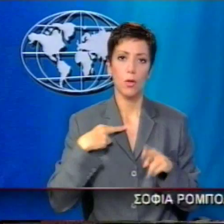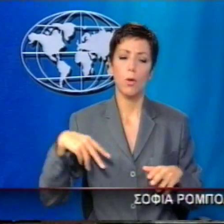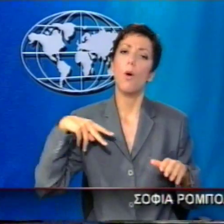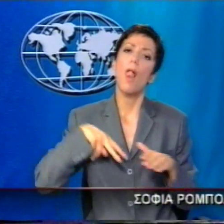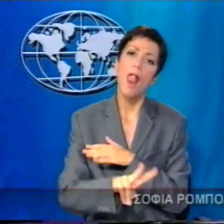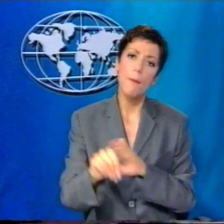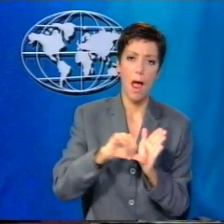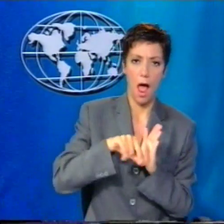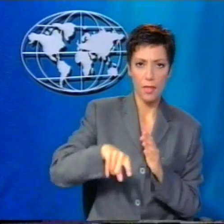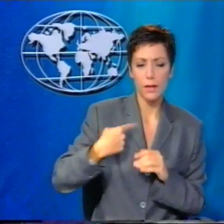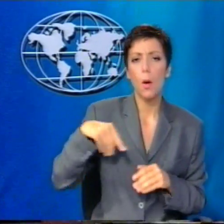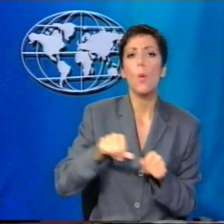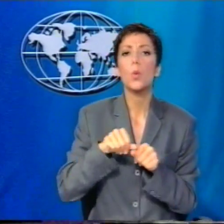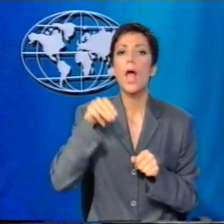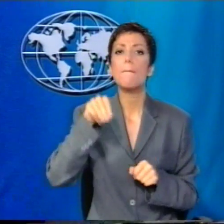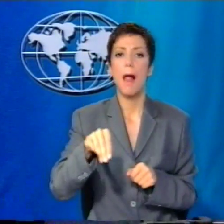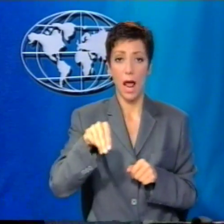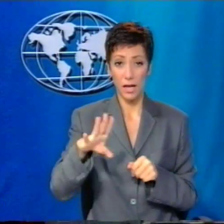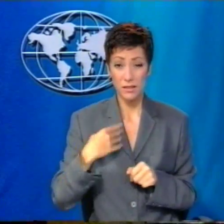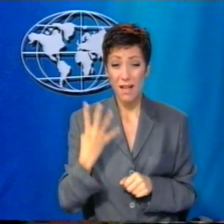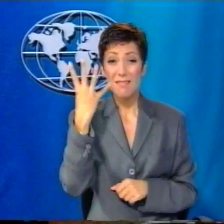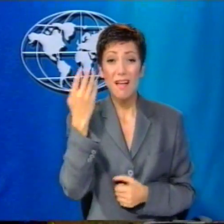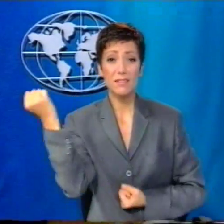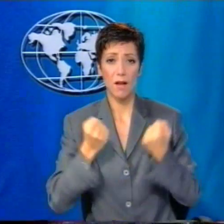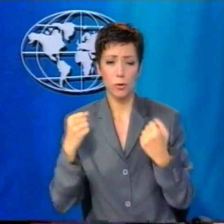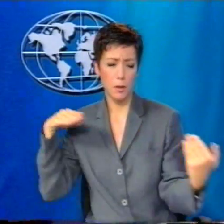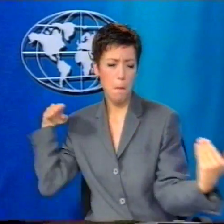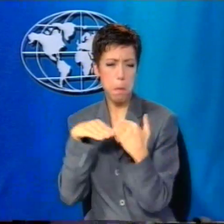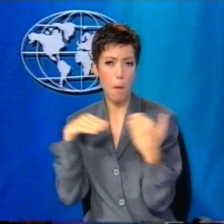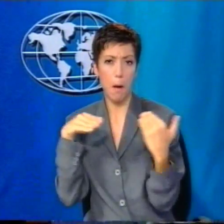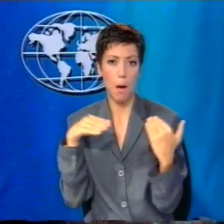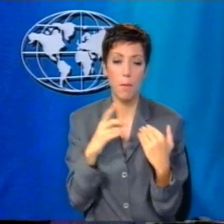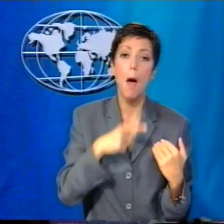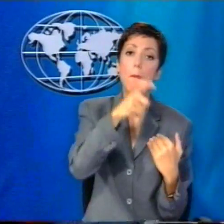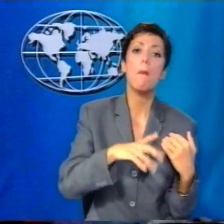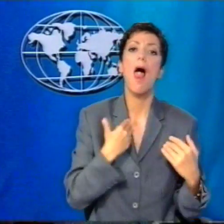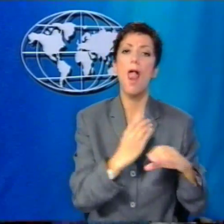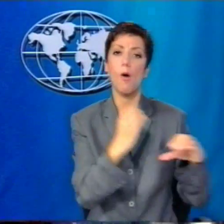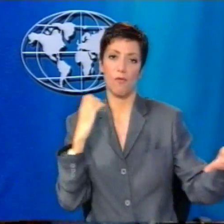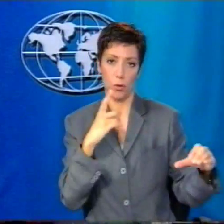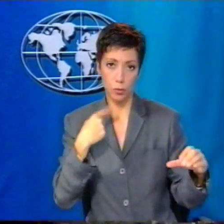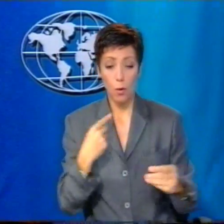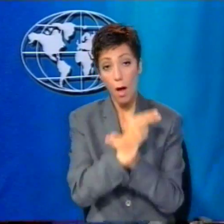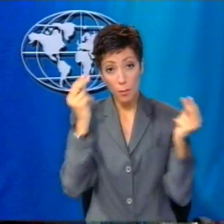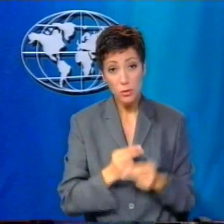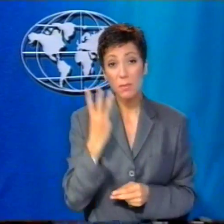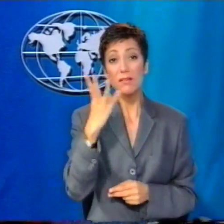ύψος της Μαλακάσας, με καραμπόλα 4 αυτοκινήτων και ενός φορτηγού που στήχησε τη ζωή σε 3 άτομα. Το